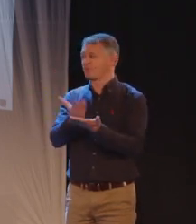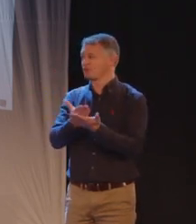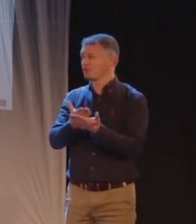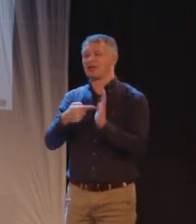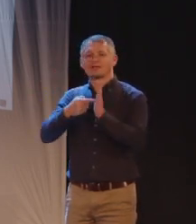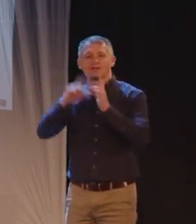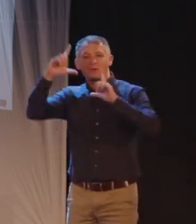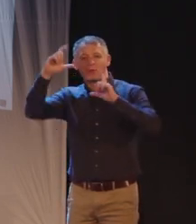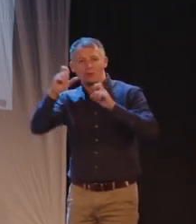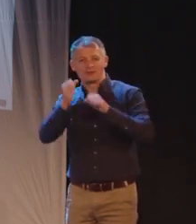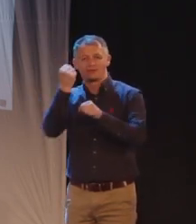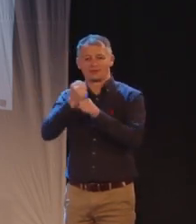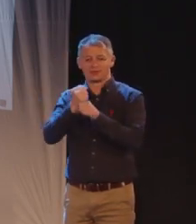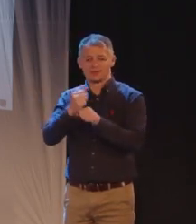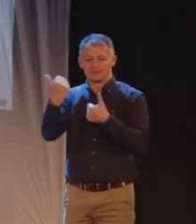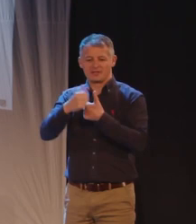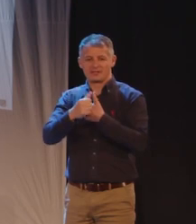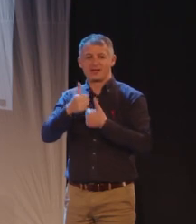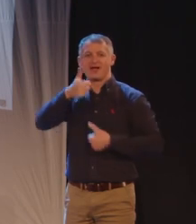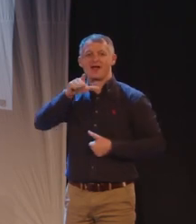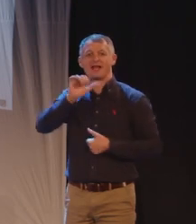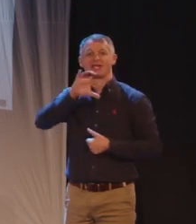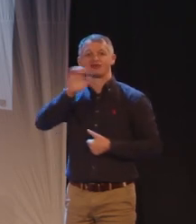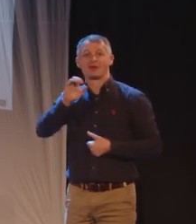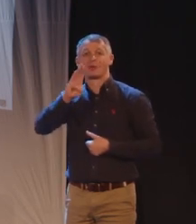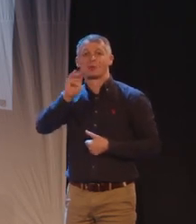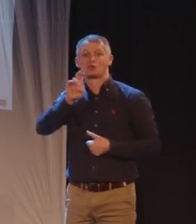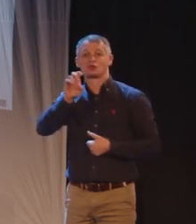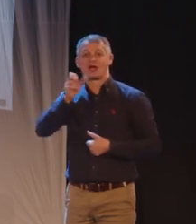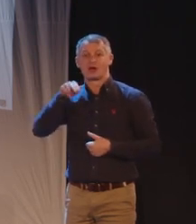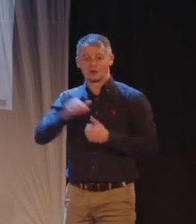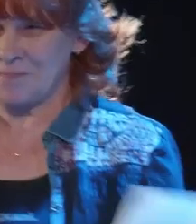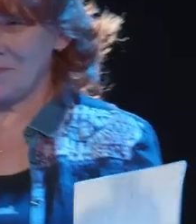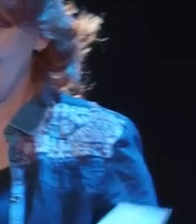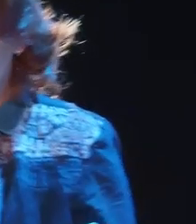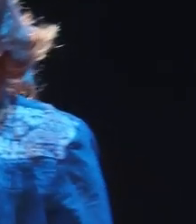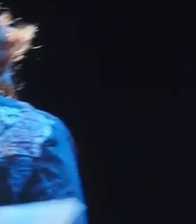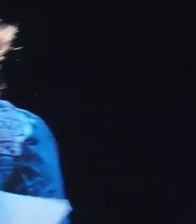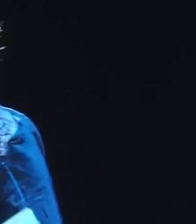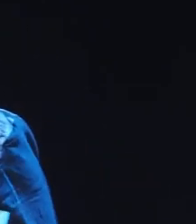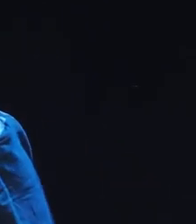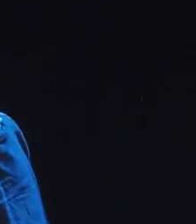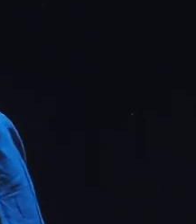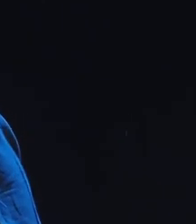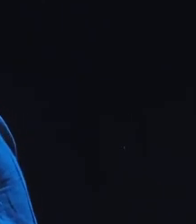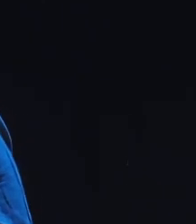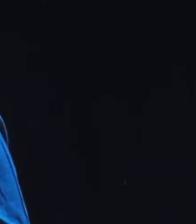ilustrate de prietena noastră, Alice Buzoiano. Mulțumim!